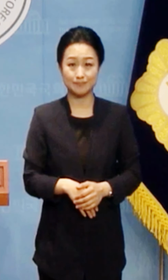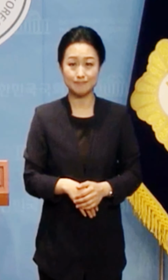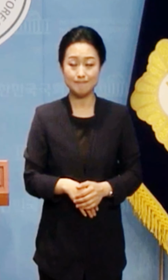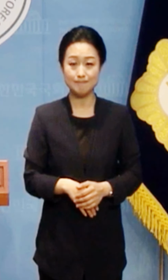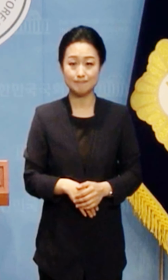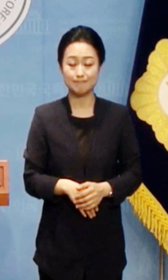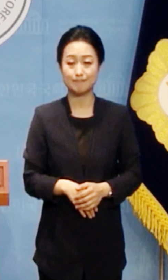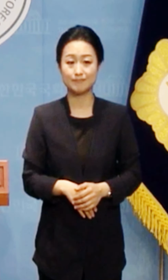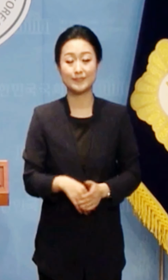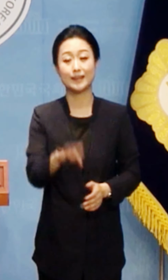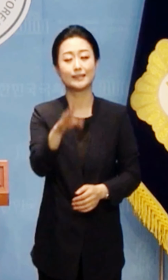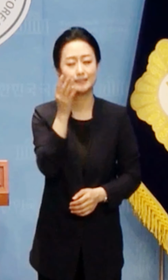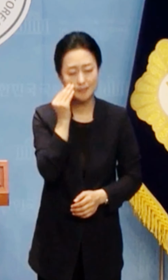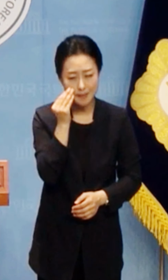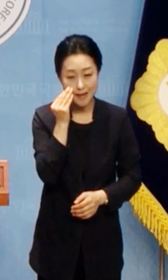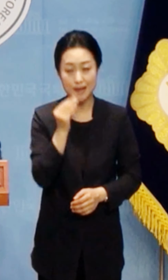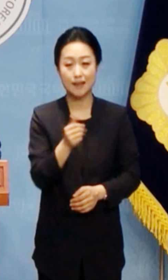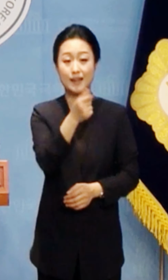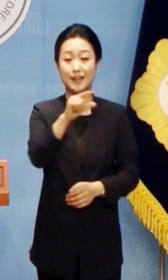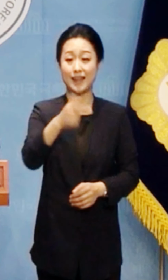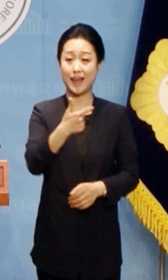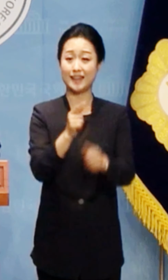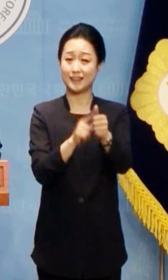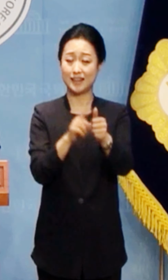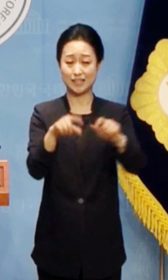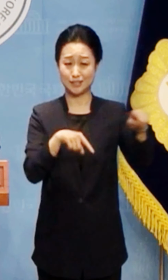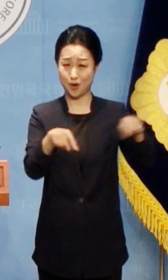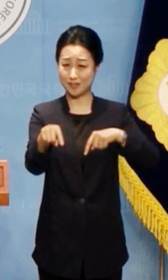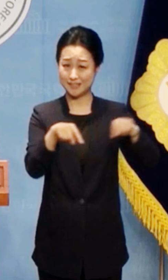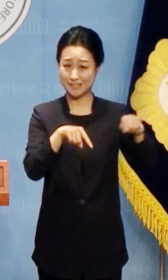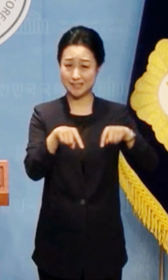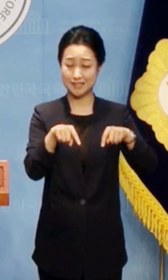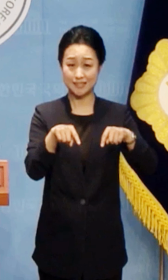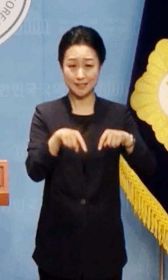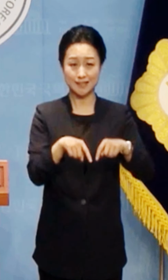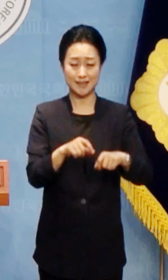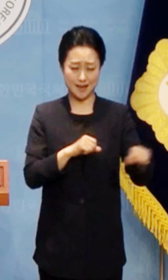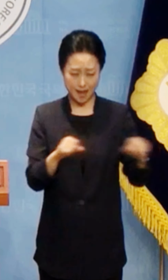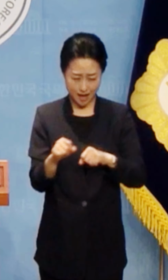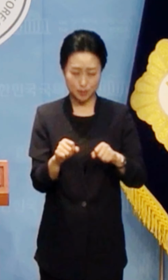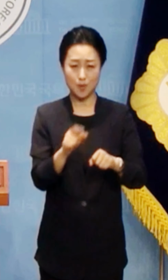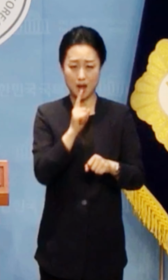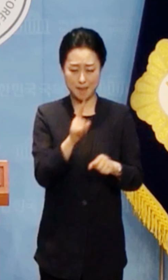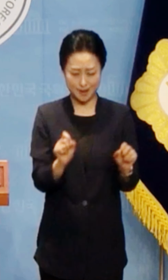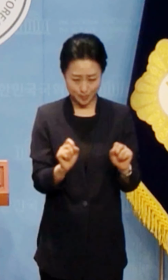않습니까 부디 한동훈 대표는 정치를 무겁게 하길